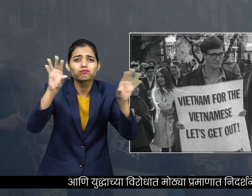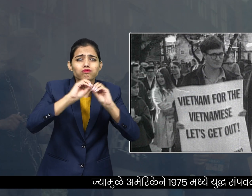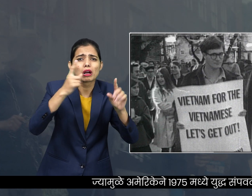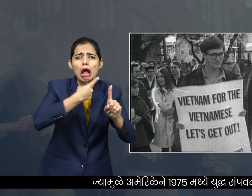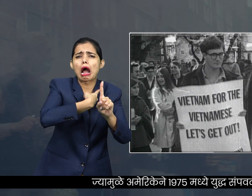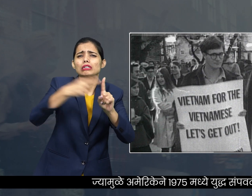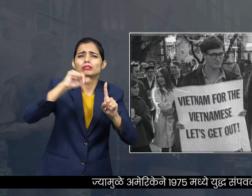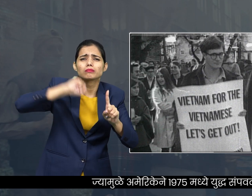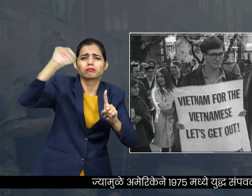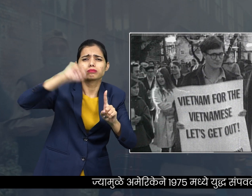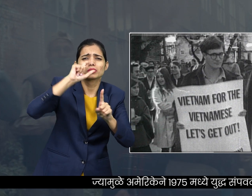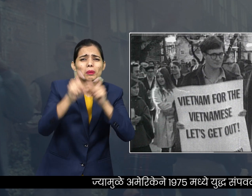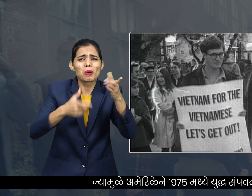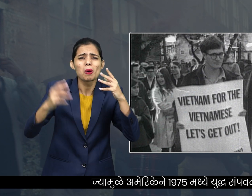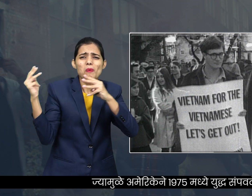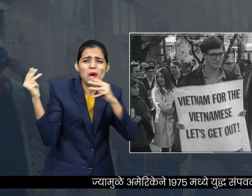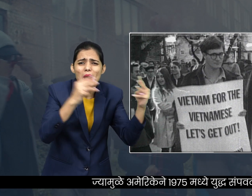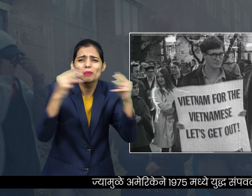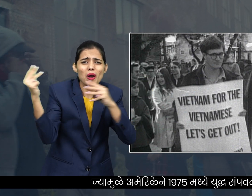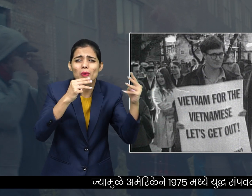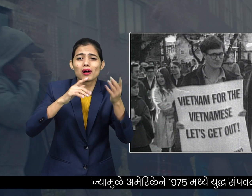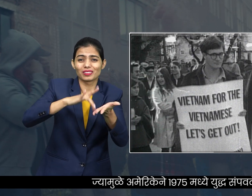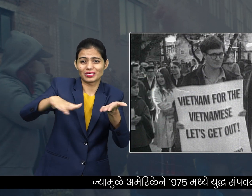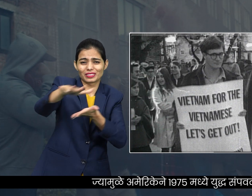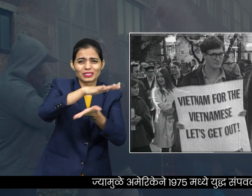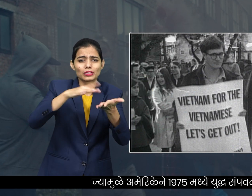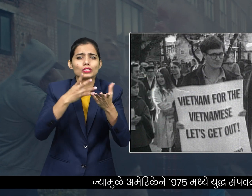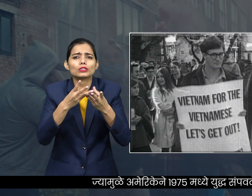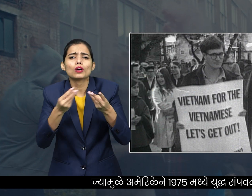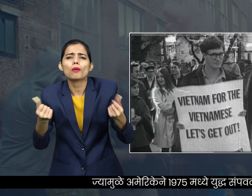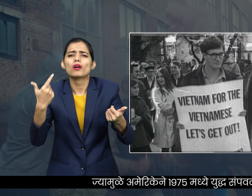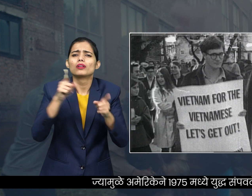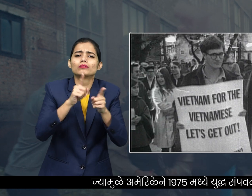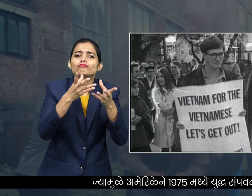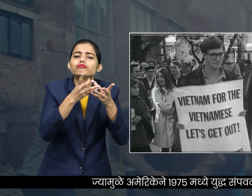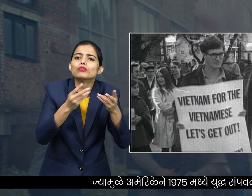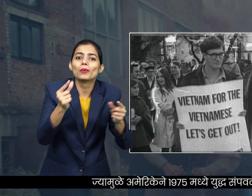झाली, ज्यामुळे अमेरिकेने 1975 मध्ये युद्ध संपवलं.